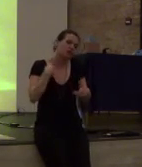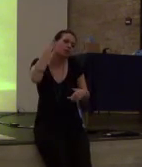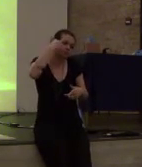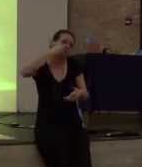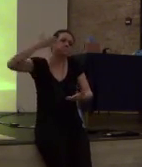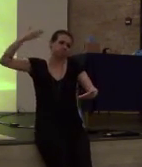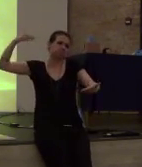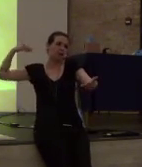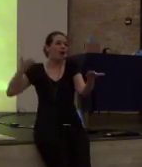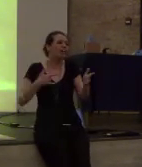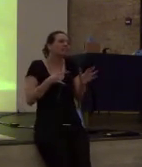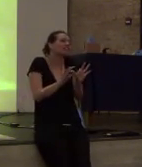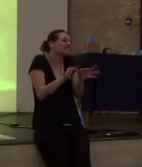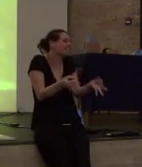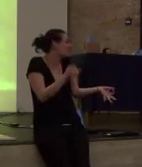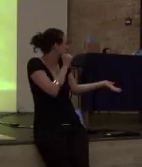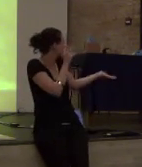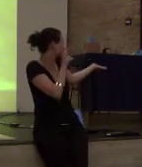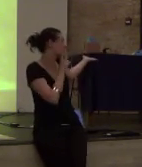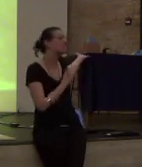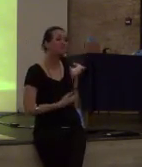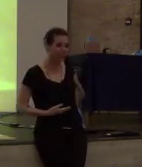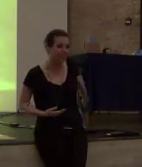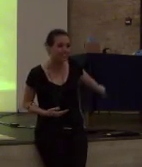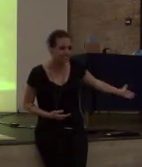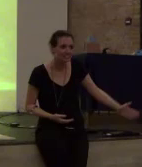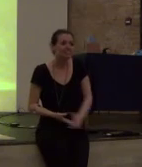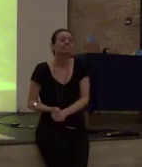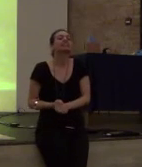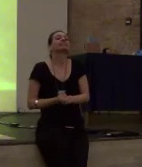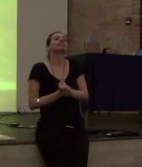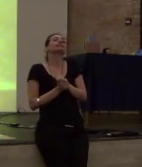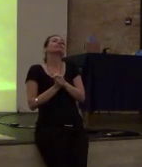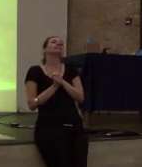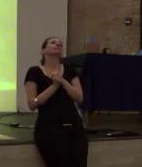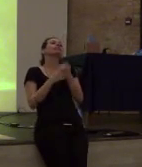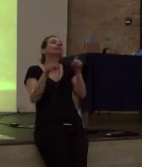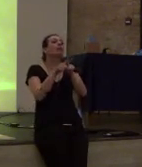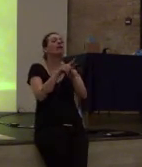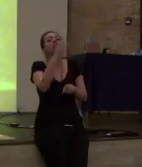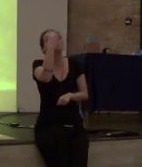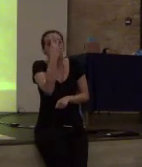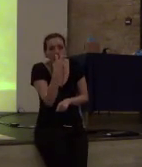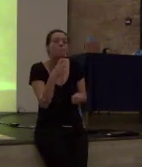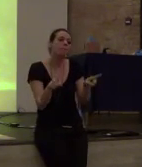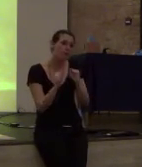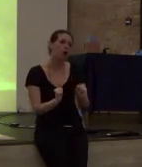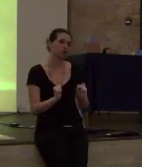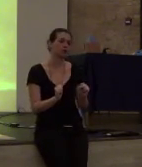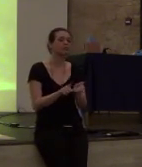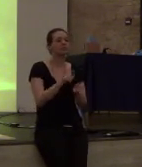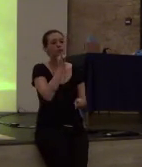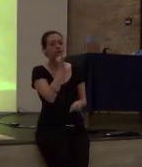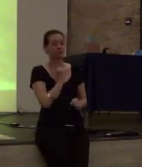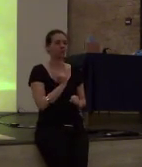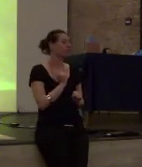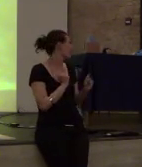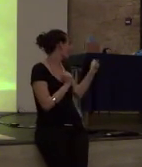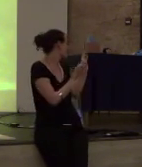histórias. Aqui foi bem mais simples do que eu tentei fazer, né, essa história para vocês, mas é uma forma de demonstrar que isso é muito